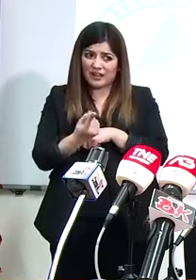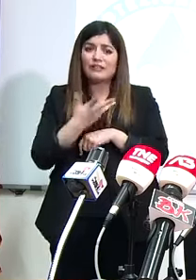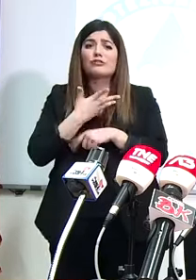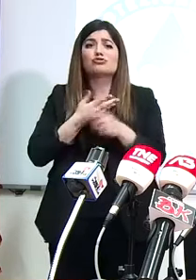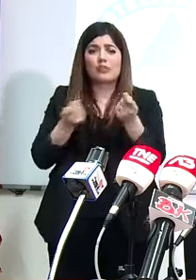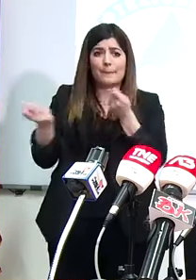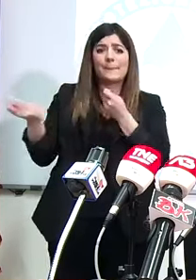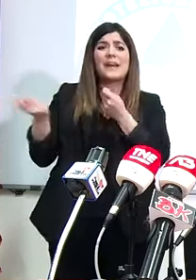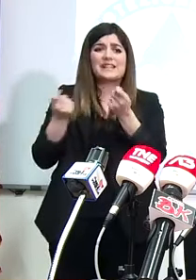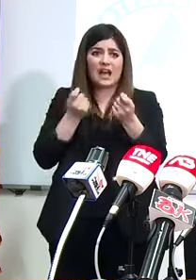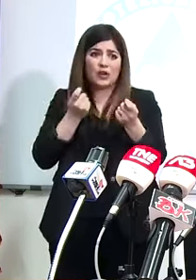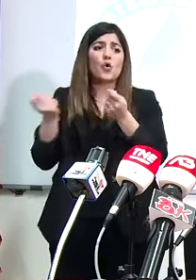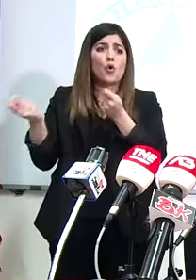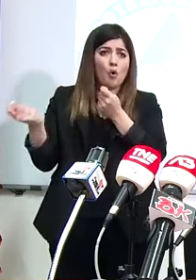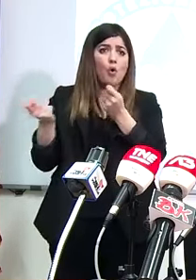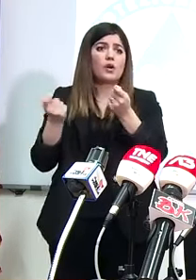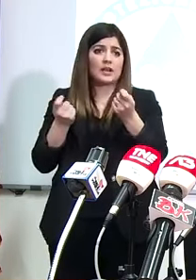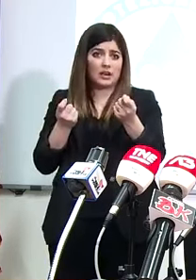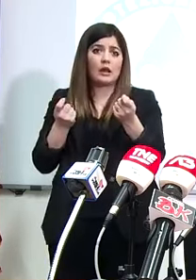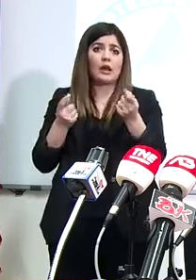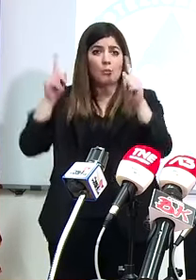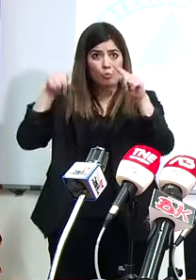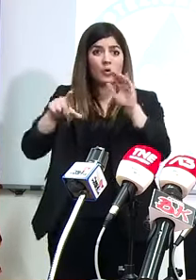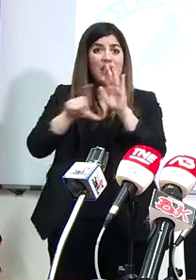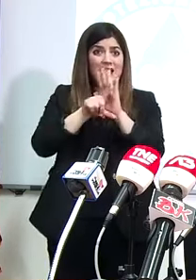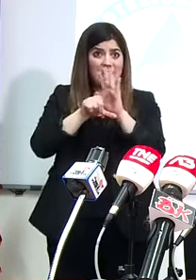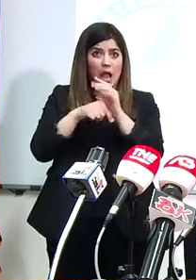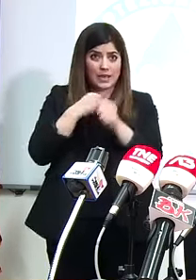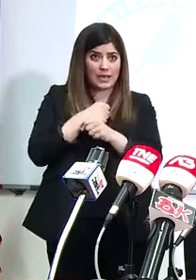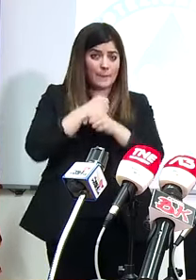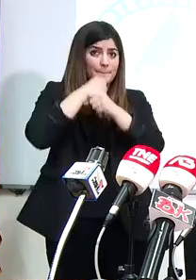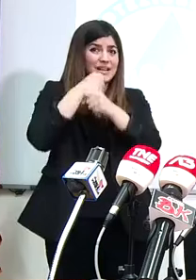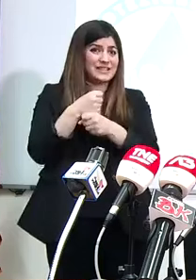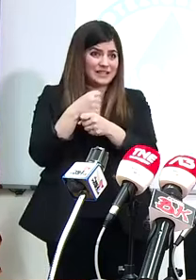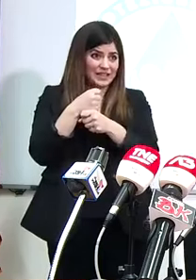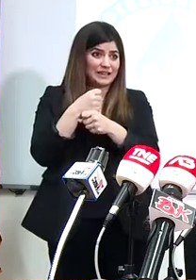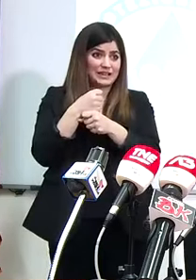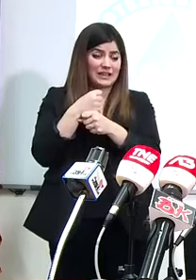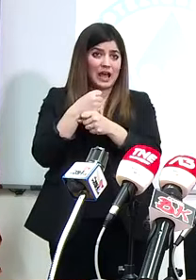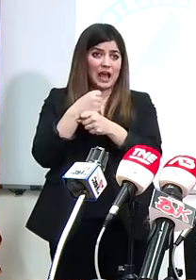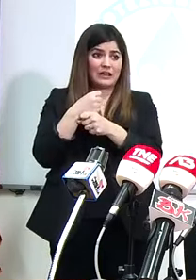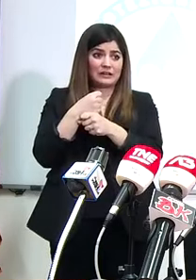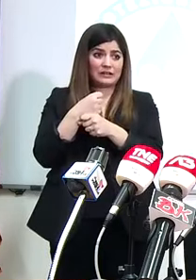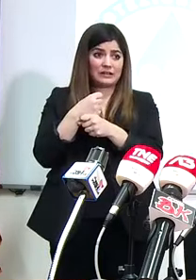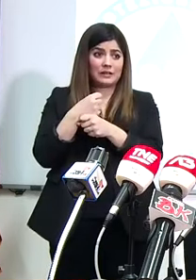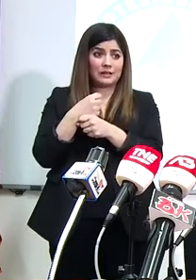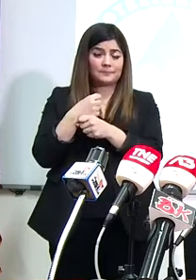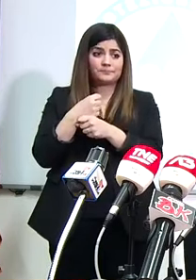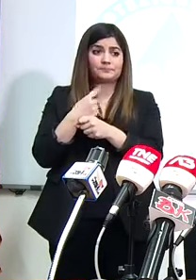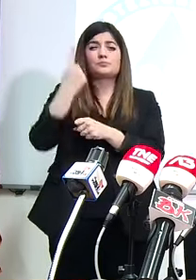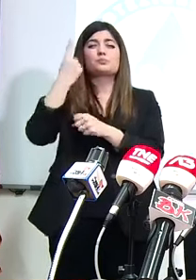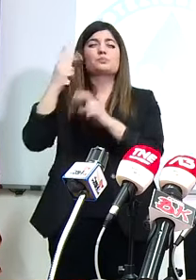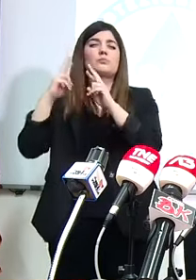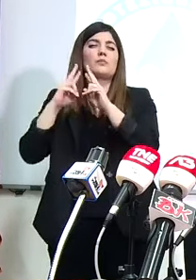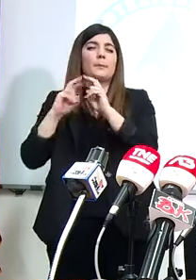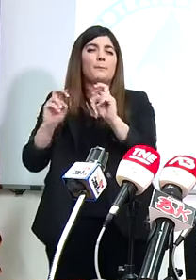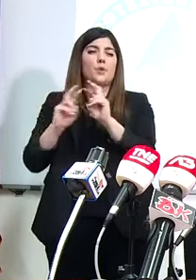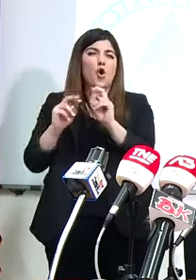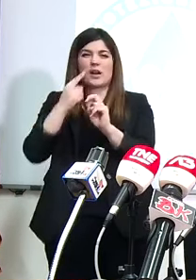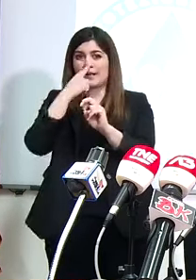e legale rappresentante di un di un broker farmaceutico internazionale quindi questo ha spiegato